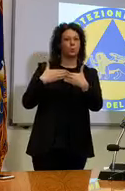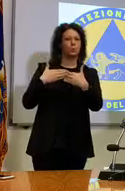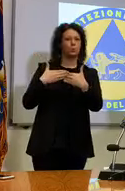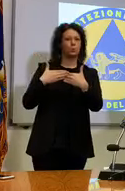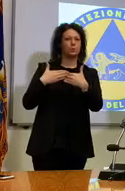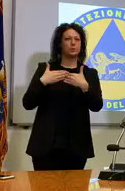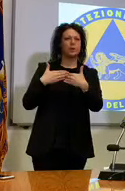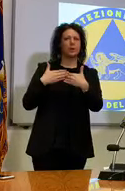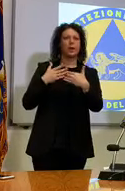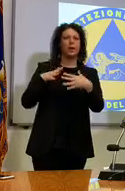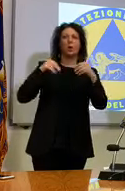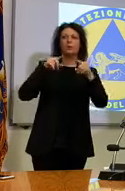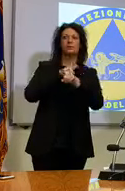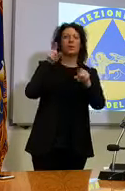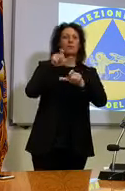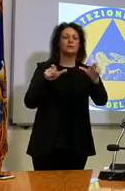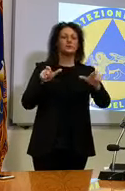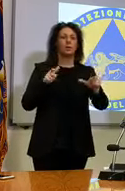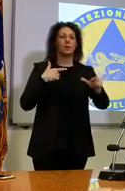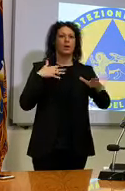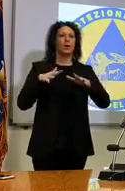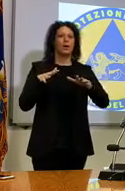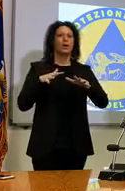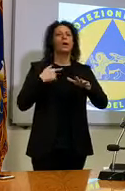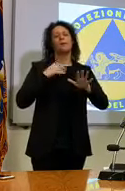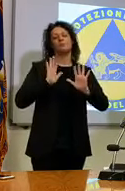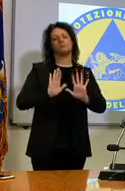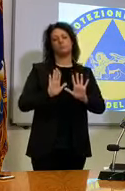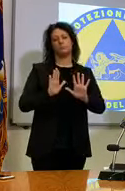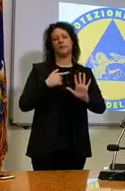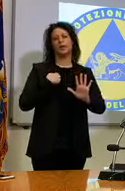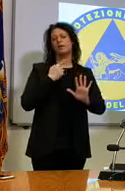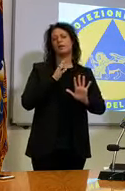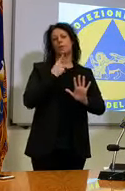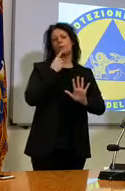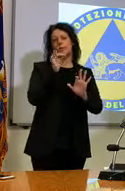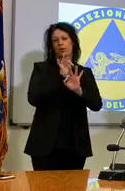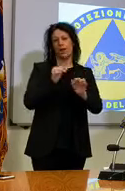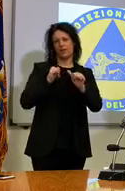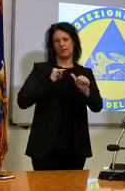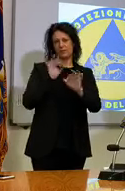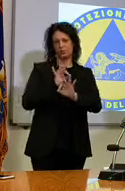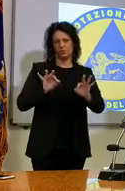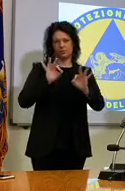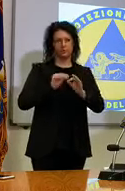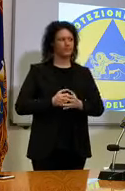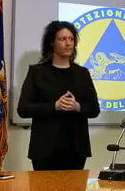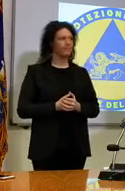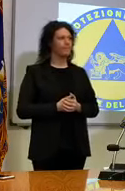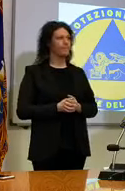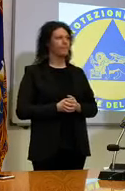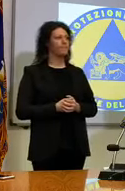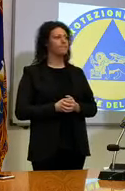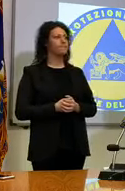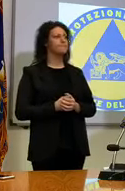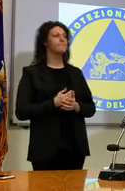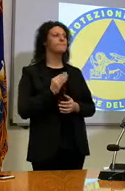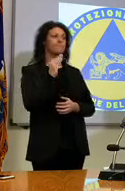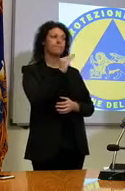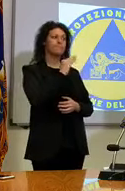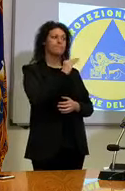in fibrillazione, magari è una roba che poi non facciamo, quindi fermiamoci lì e basta. È fondata questa ipotesi di una stretta